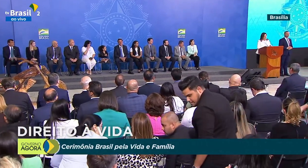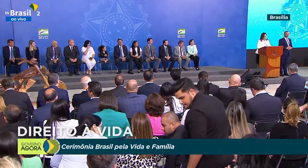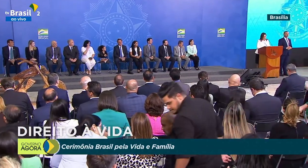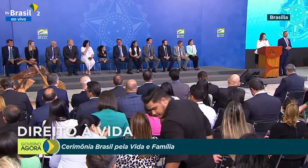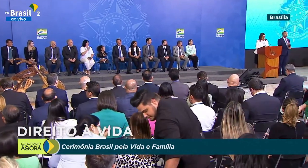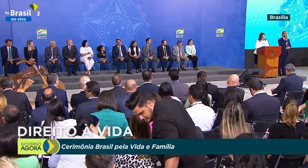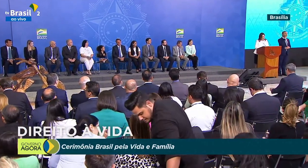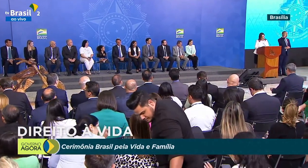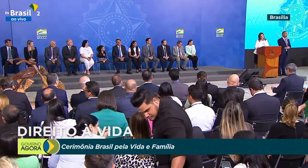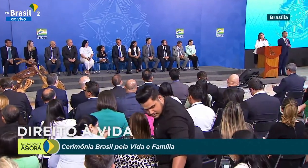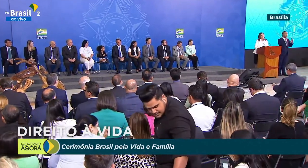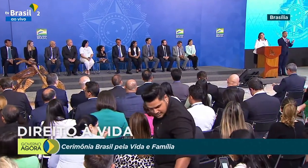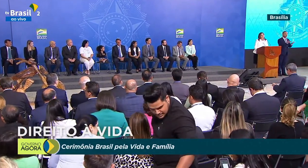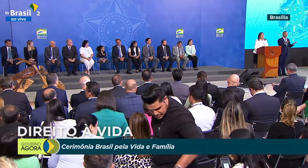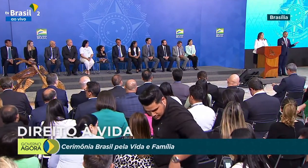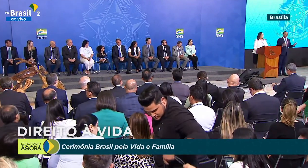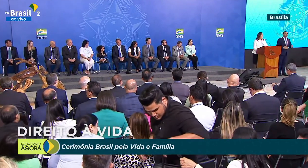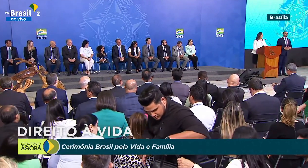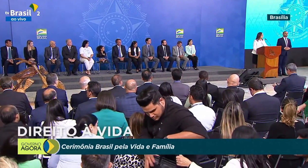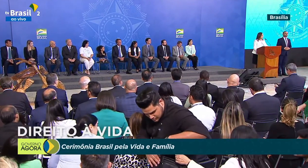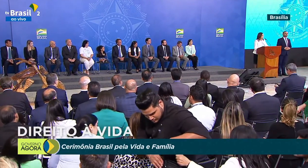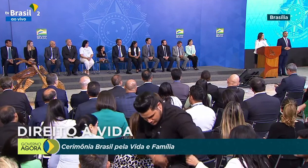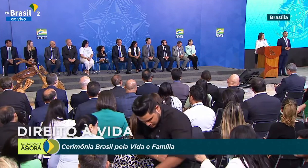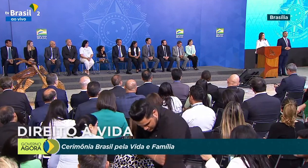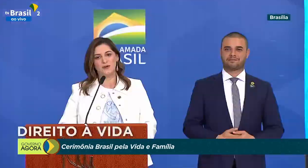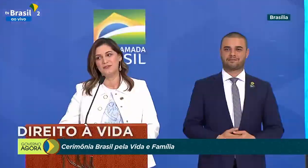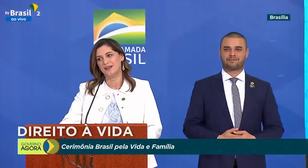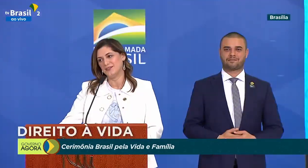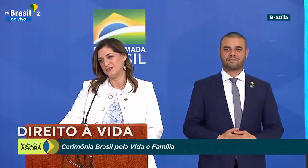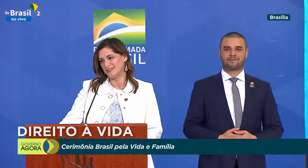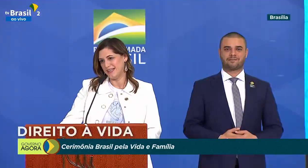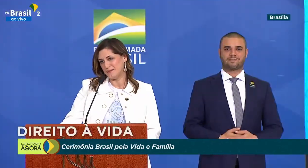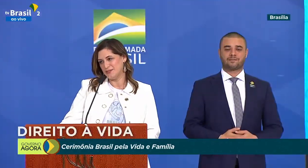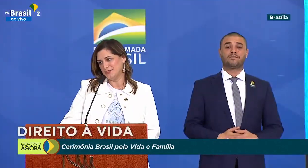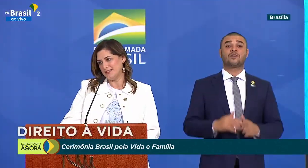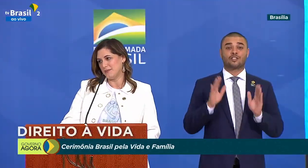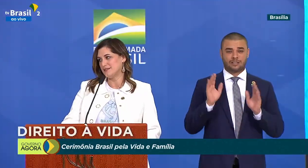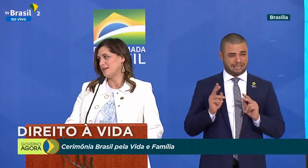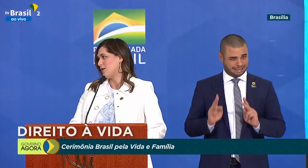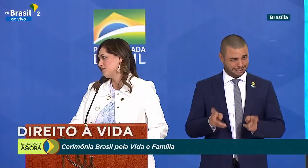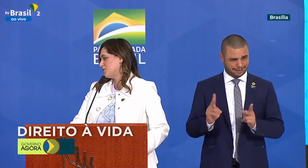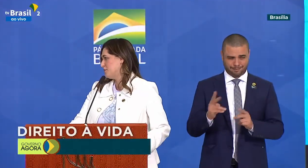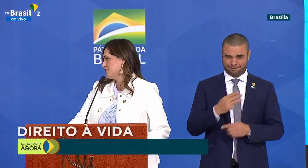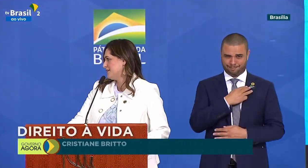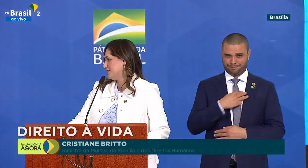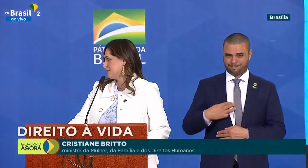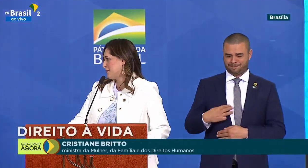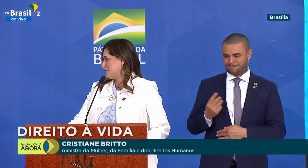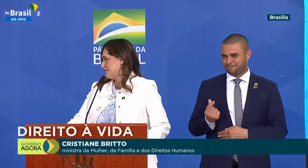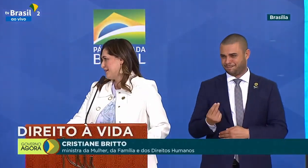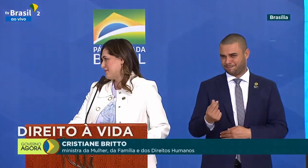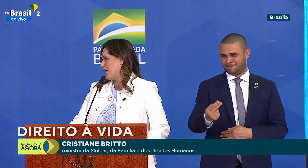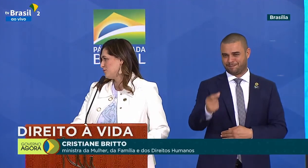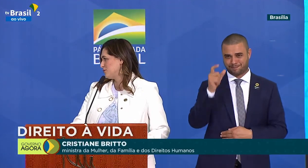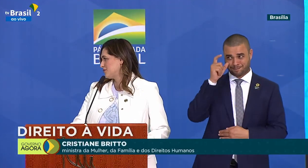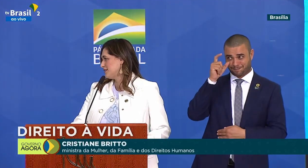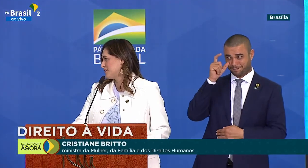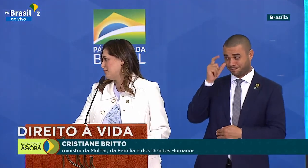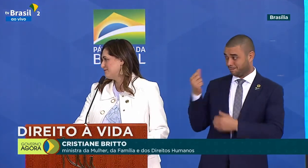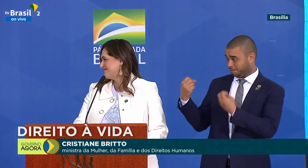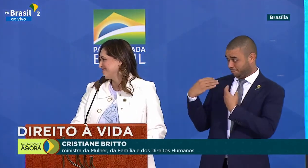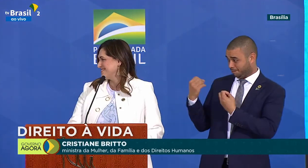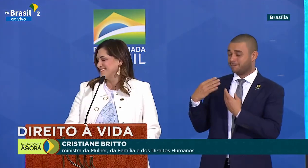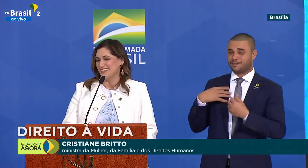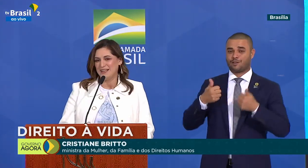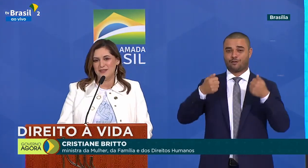boa tarde a todos como bem me ensinou a nossa eterna ministra Damares Alves eu vou pedir licença para fazer a minha